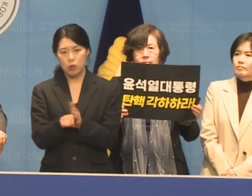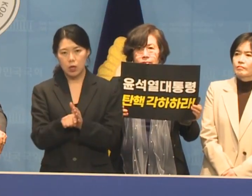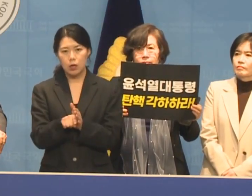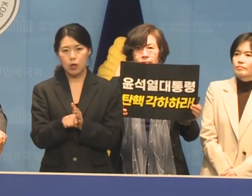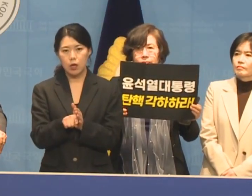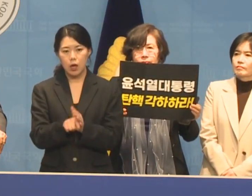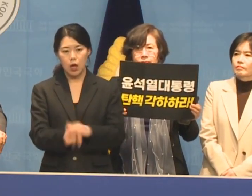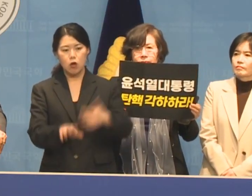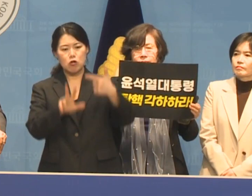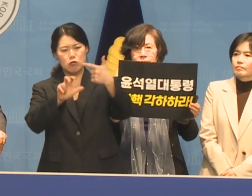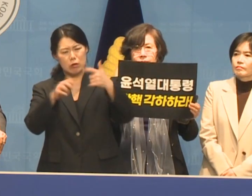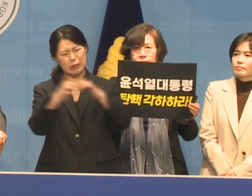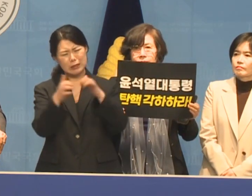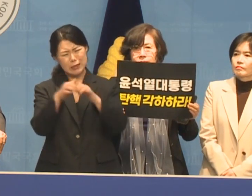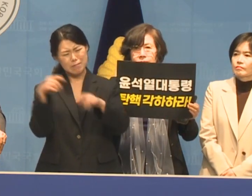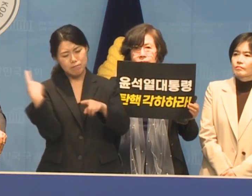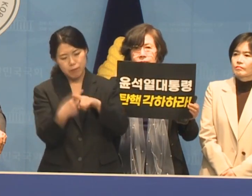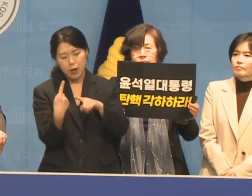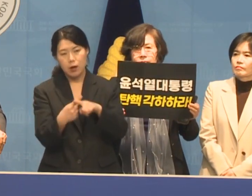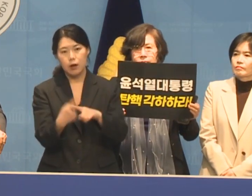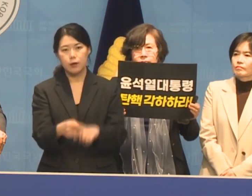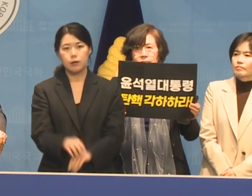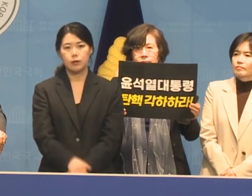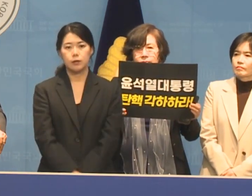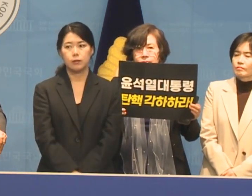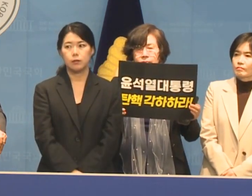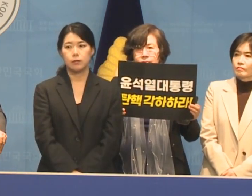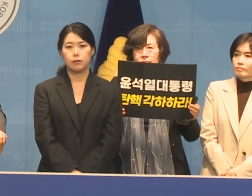제2의 6.25 전쟁을 치르고 있는 중입니다.